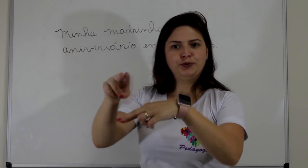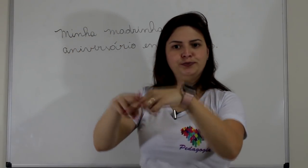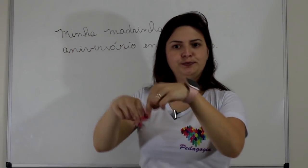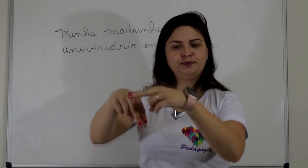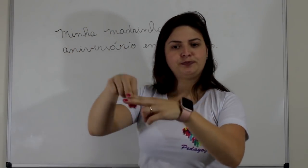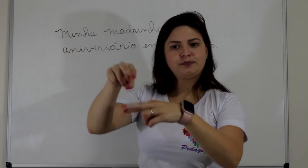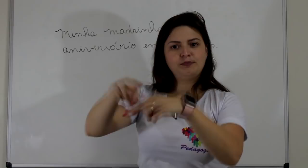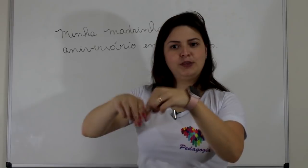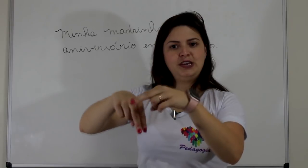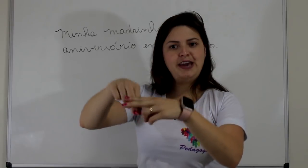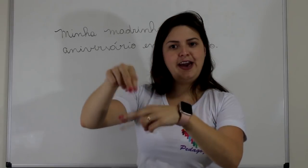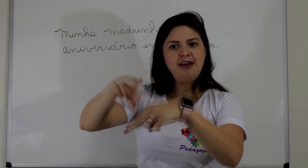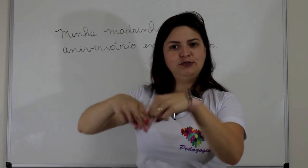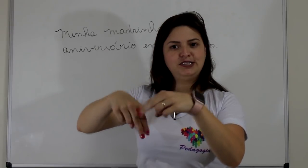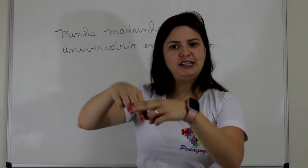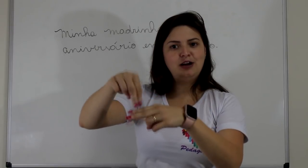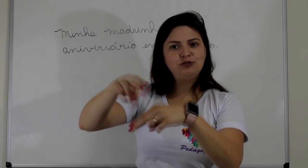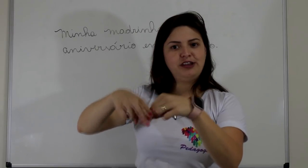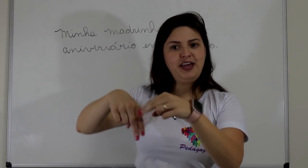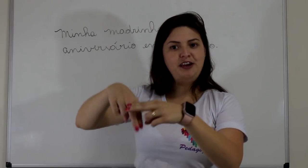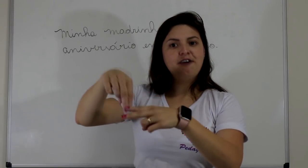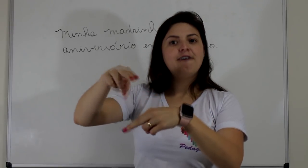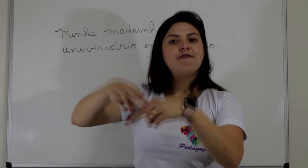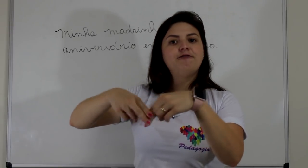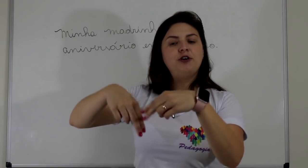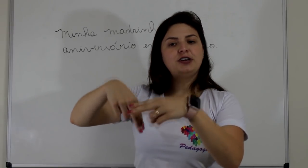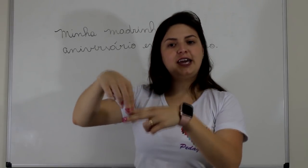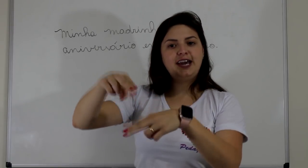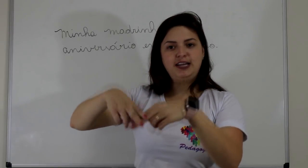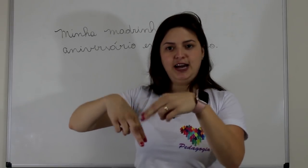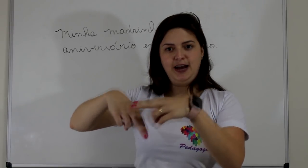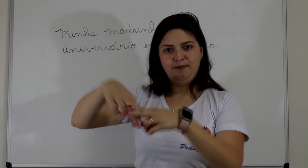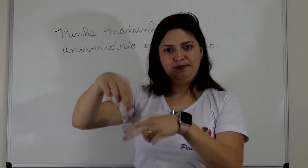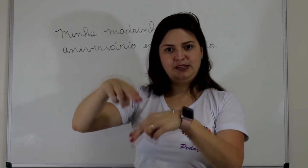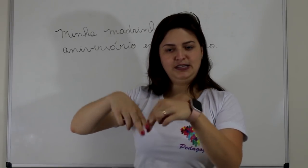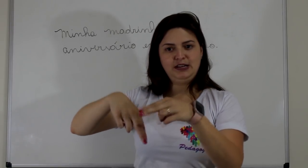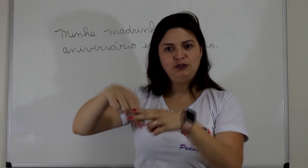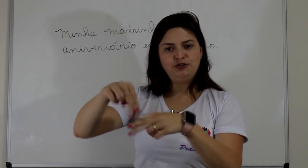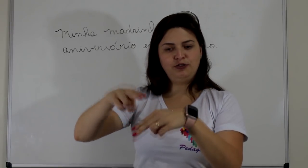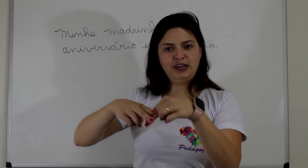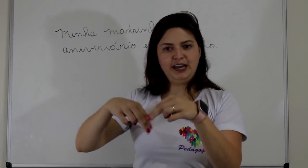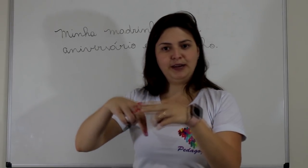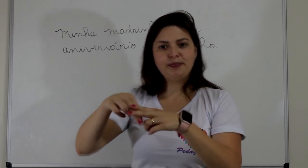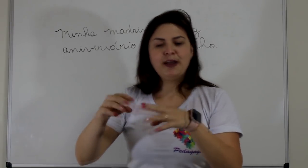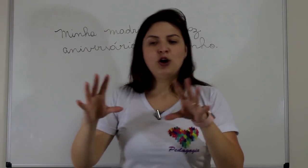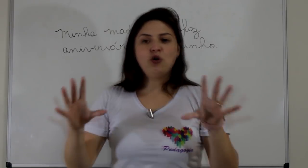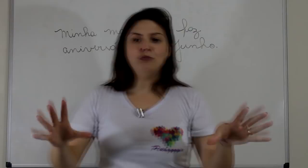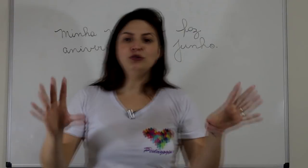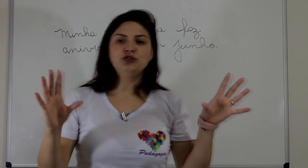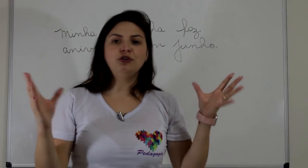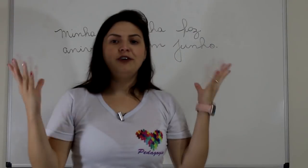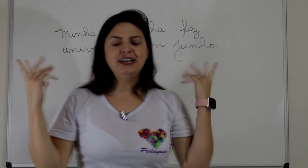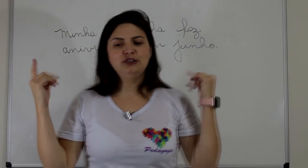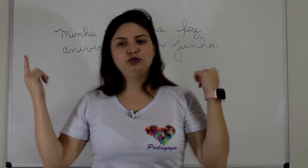Junho, que é o sinal de fogueira. Sinal de fogueira. Como eu estou falando